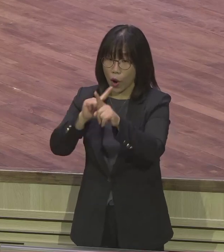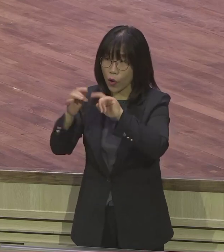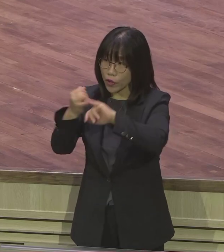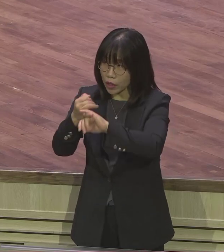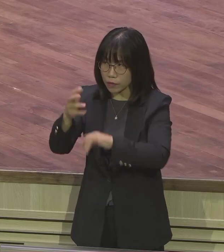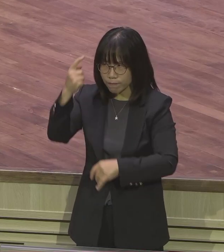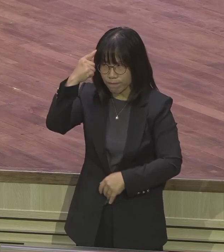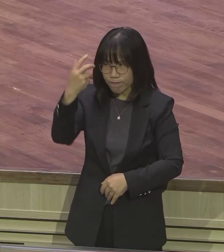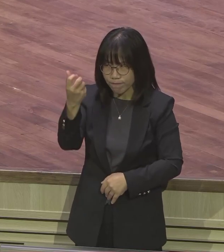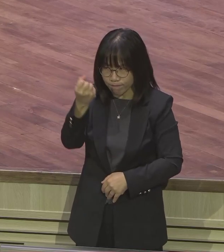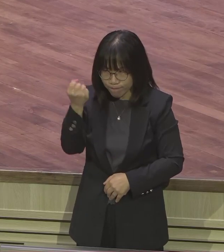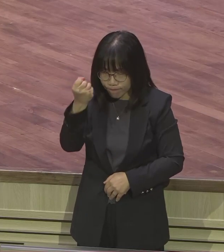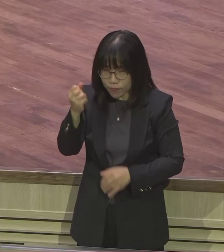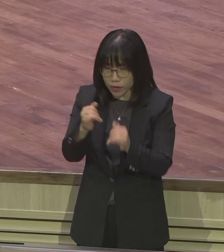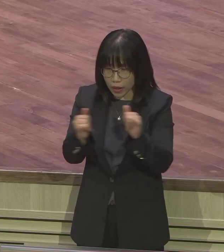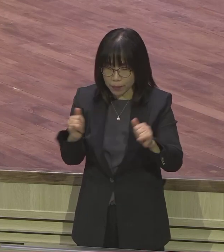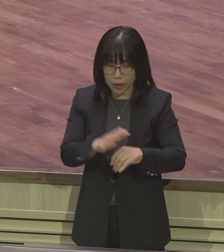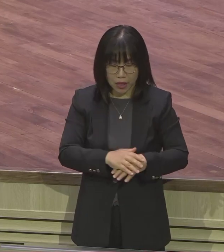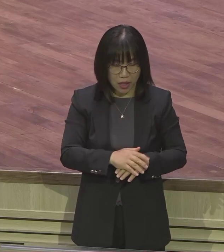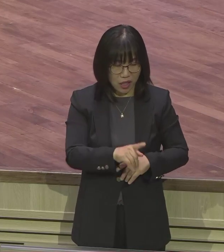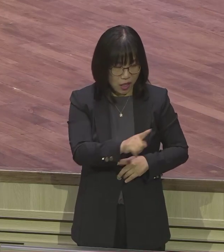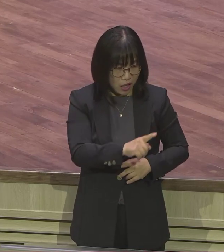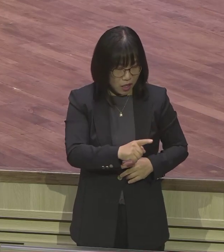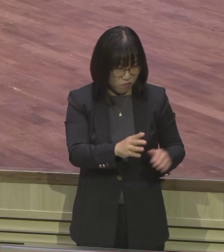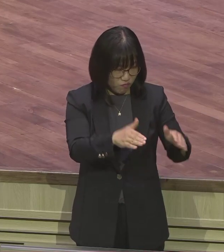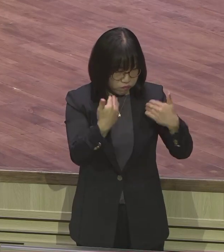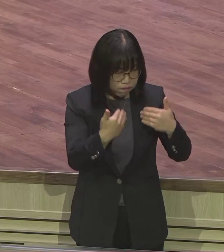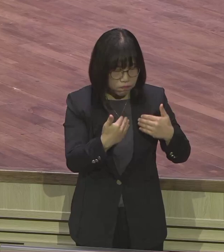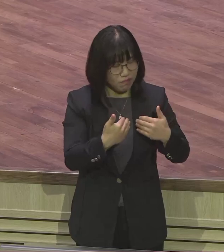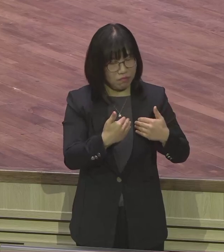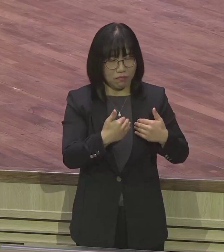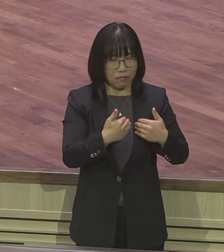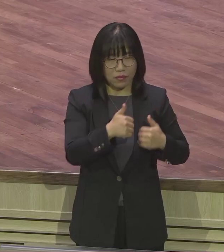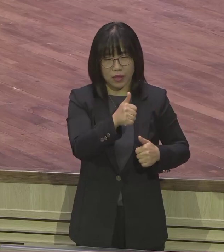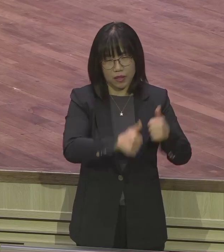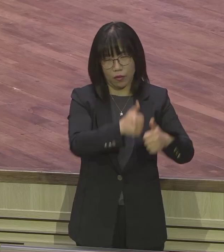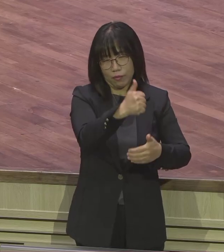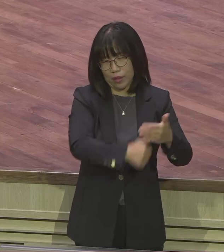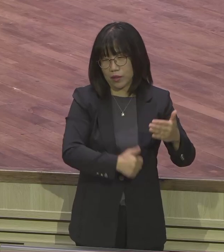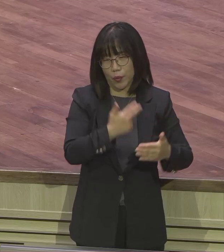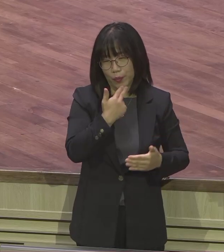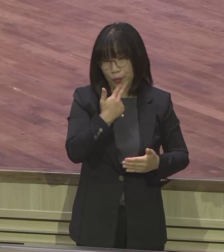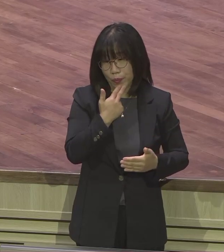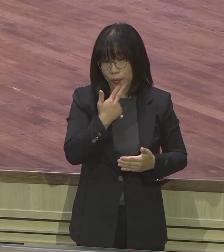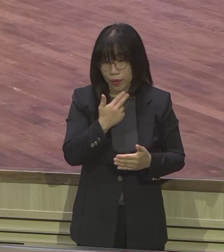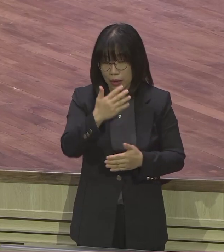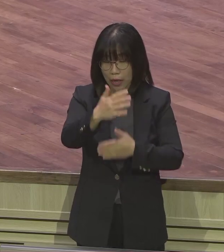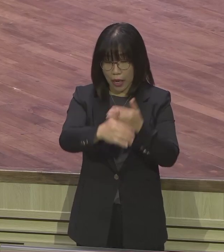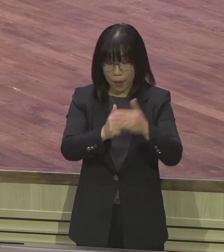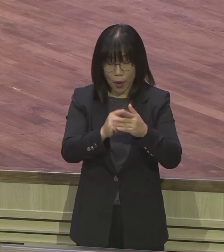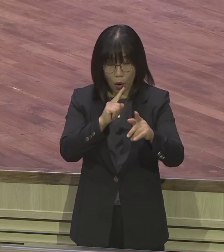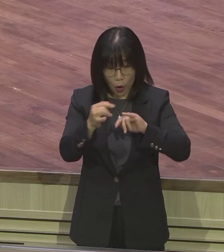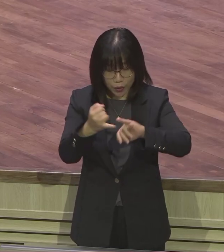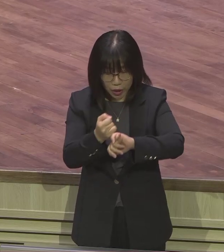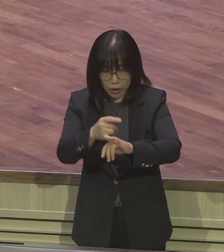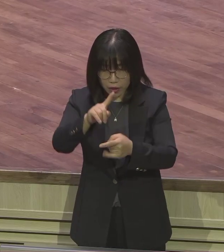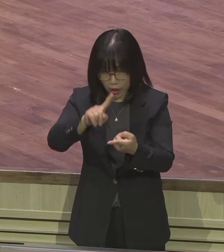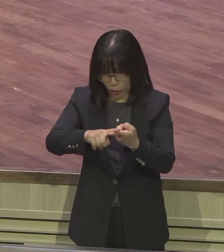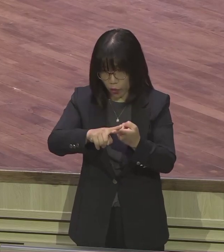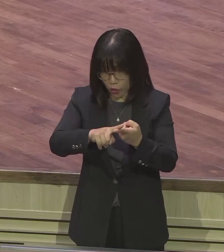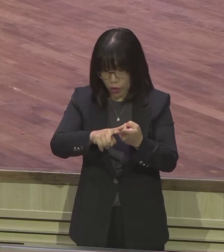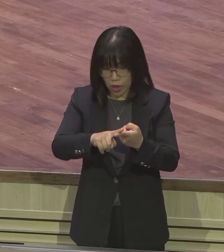특징이 있습니다. 절대 시험 들지 않습니다. 흔들리지 않습니다. 하나님의 언약의 건강한 선택을